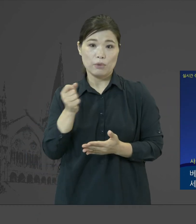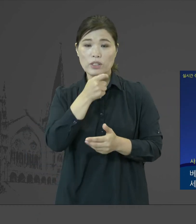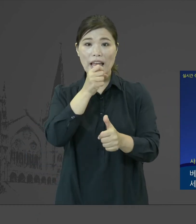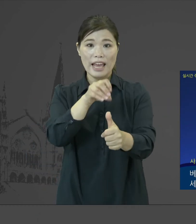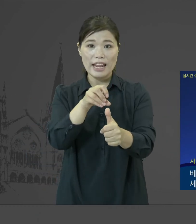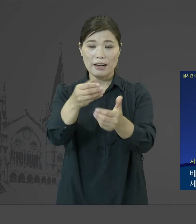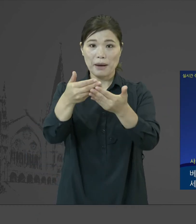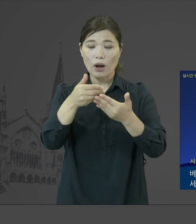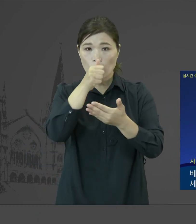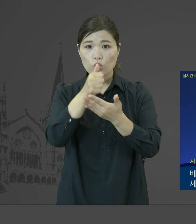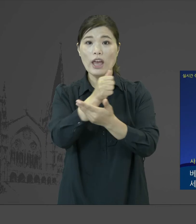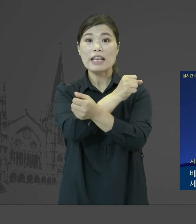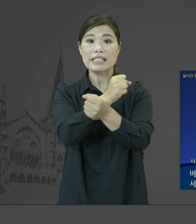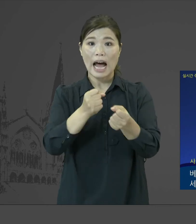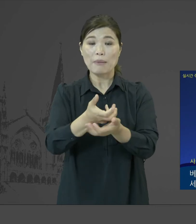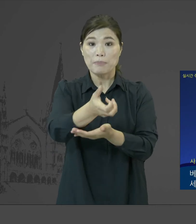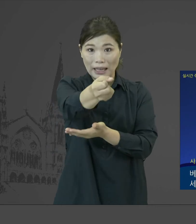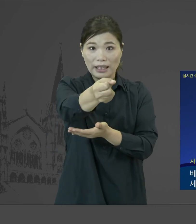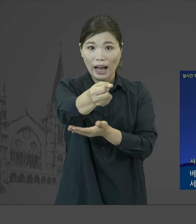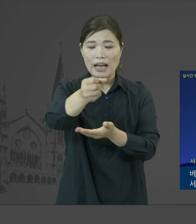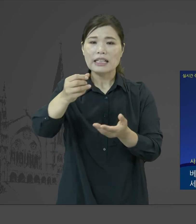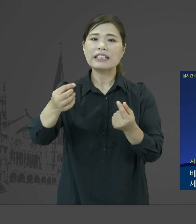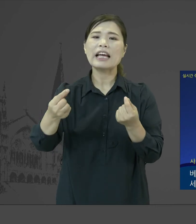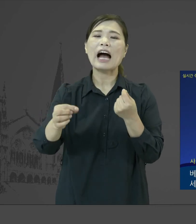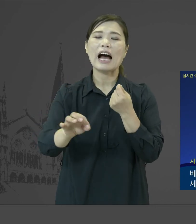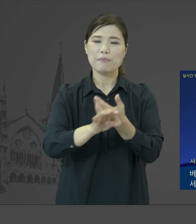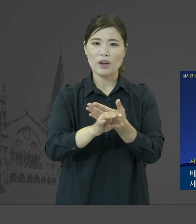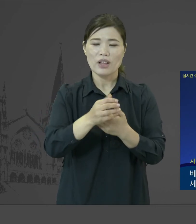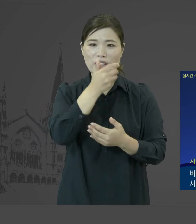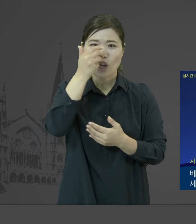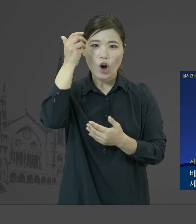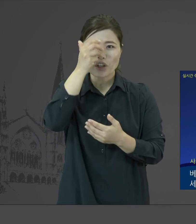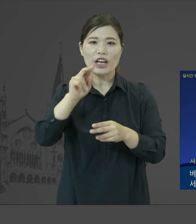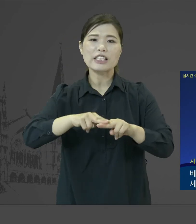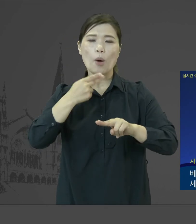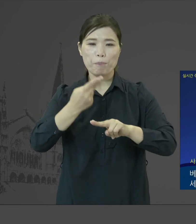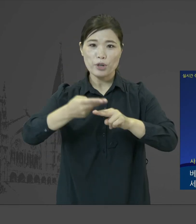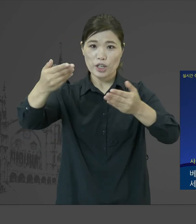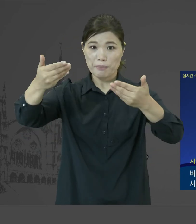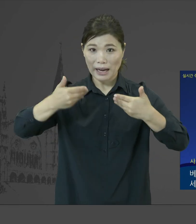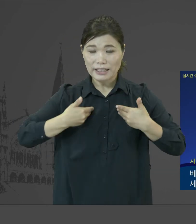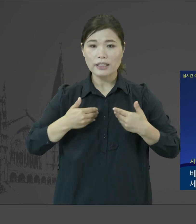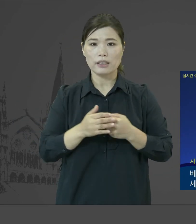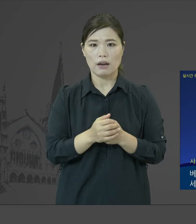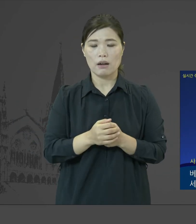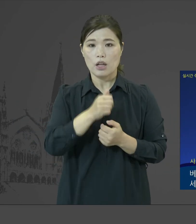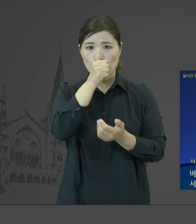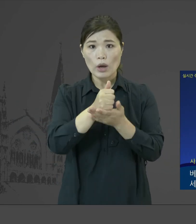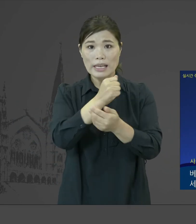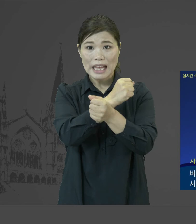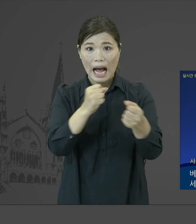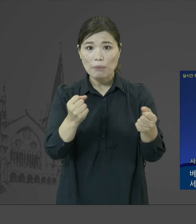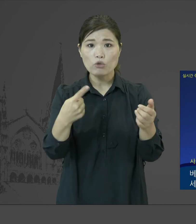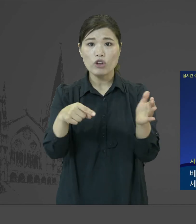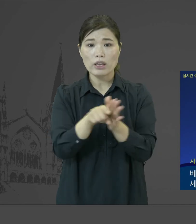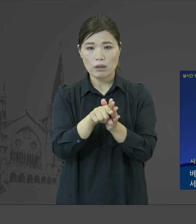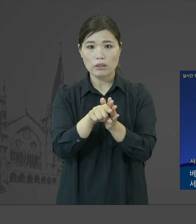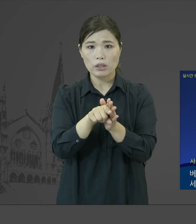받고 죄사함을 받으라. 그리하면 성령의 선물을 받으리라. 죄사함을 위해서는 회개가 있어야 되고,